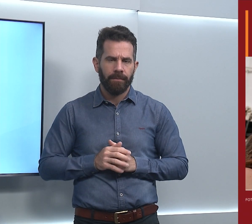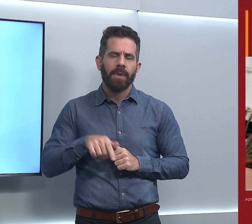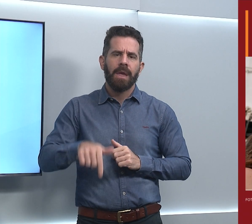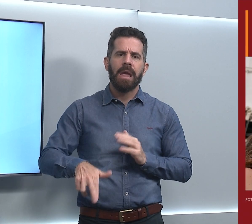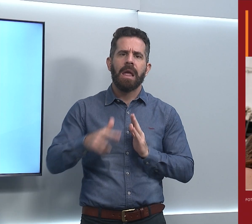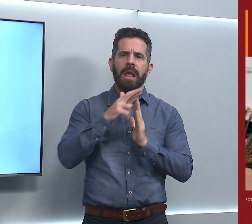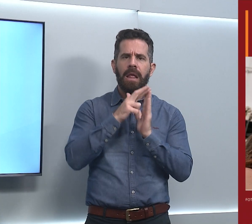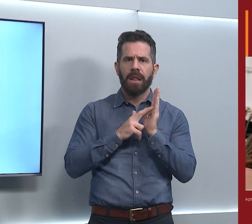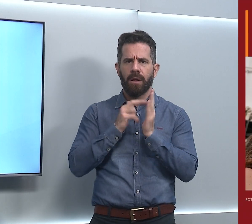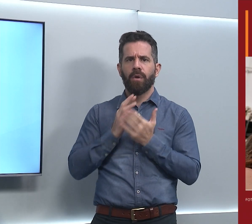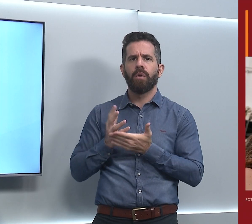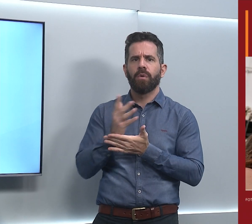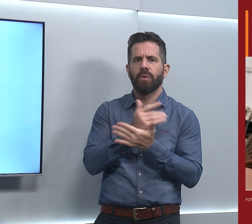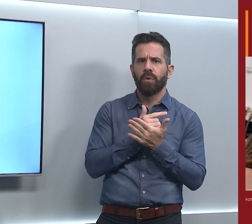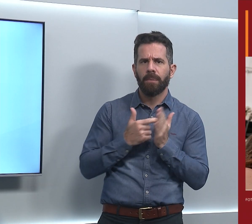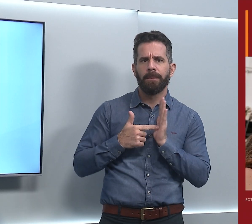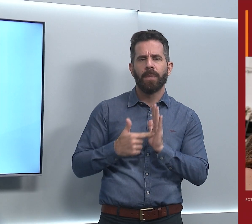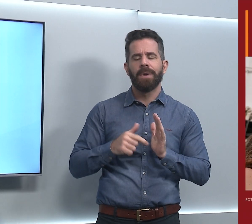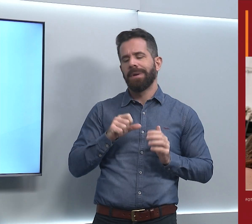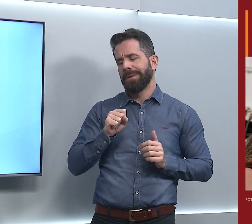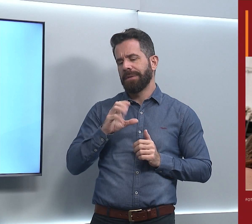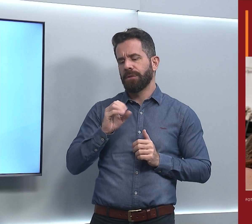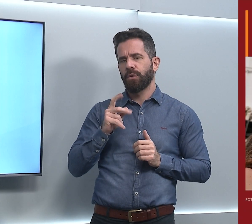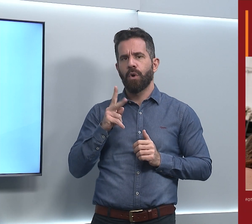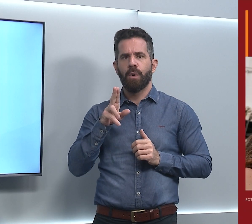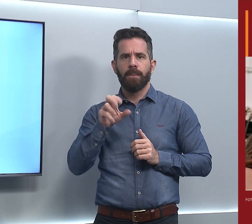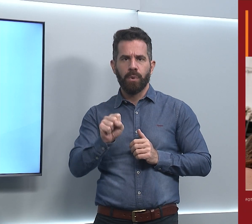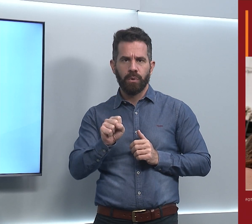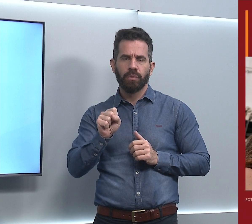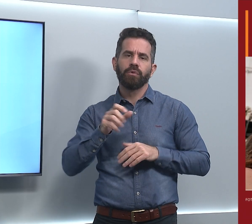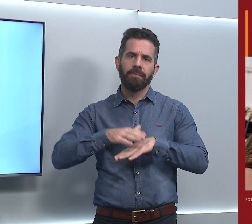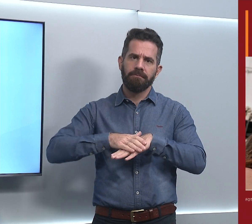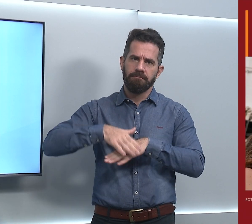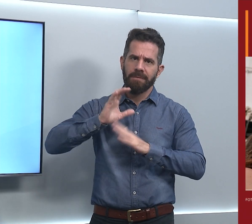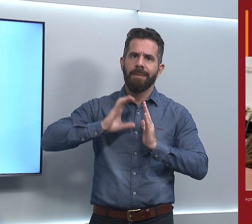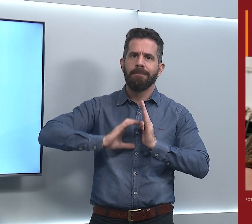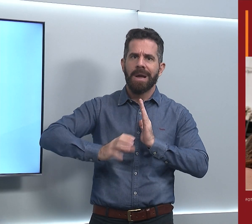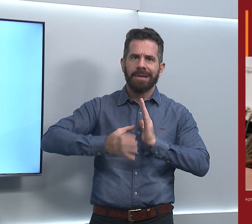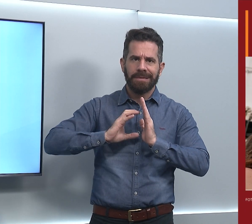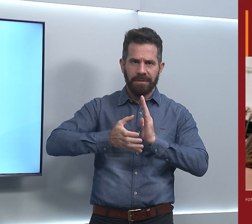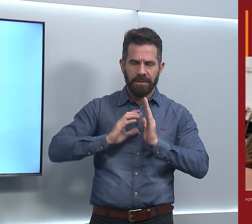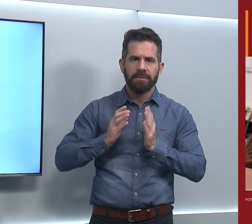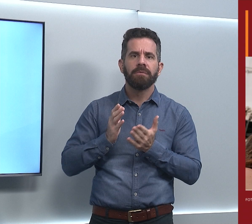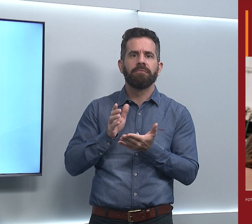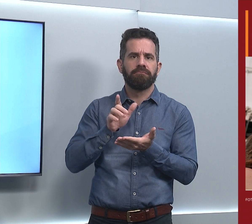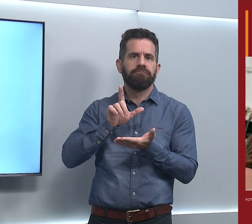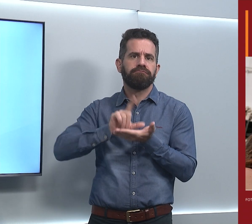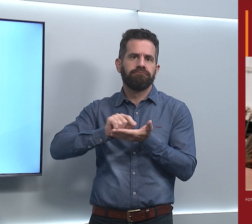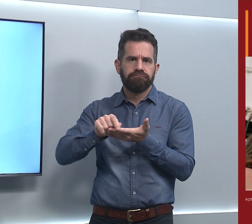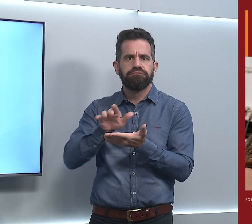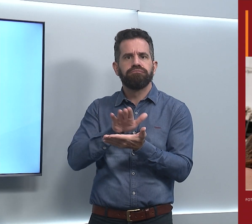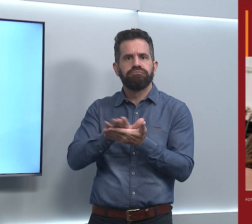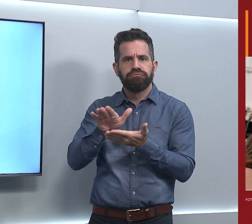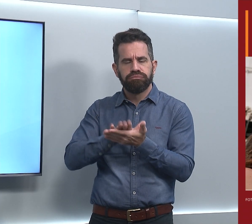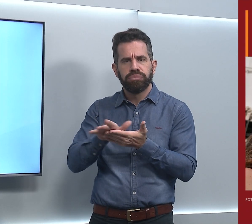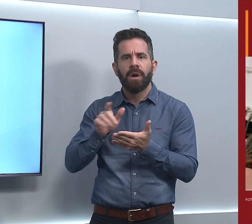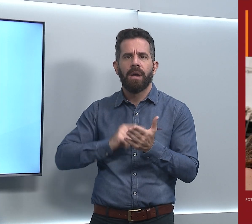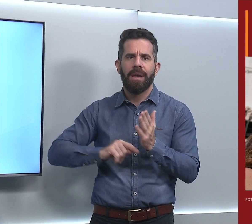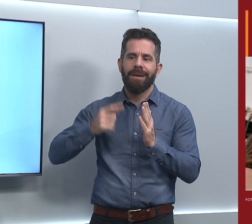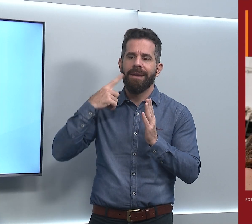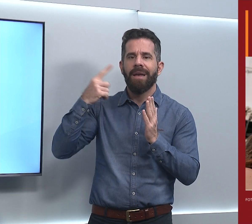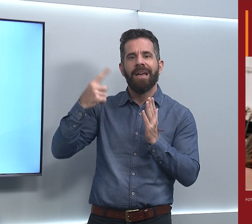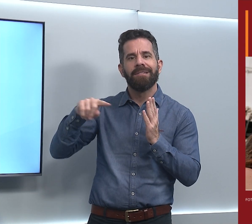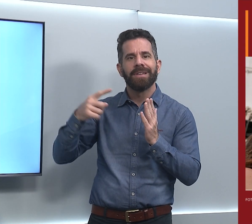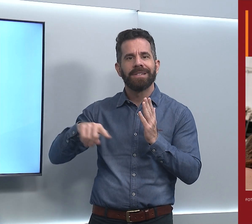a partir da Scopus, que é a maior base de dados de literatura científica revisada por pares em todo o